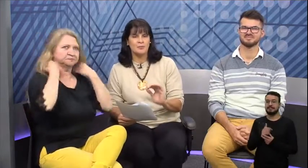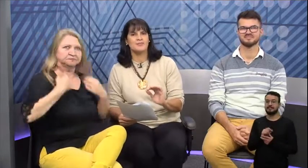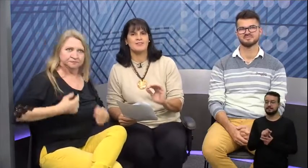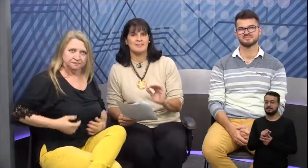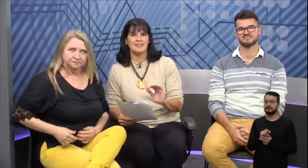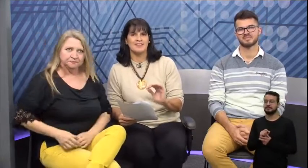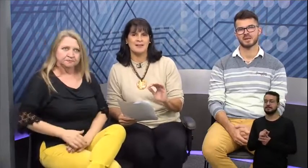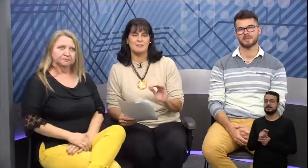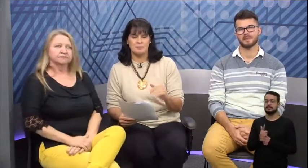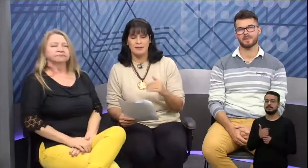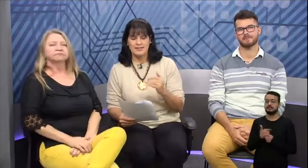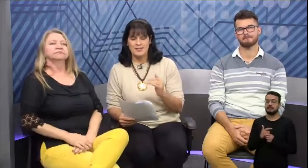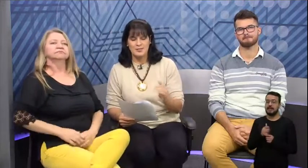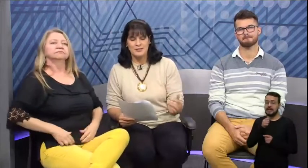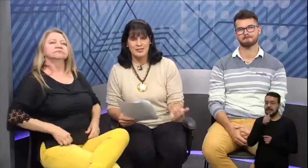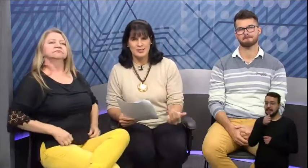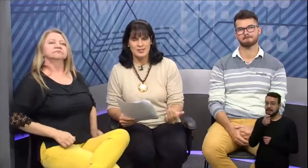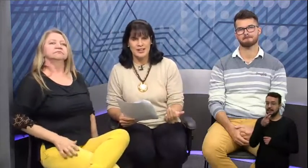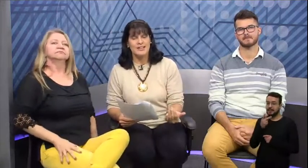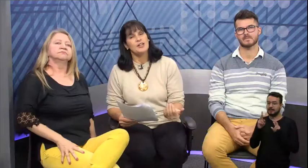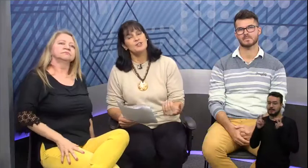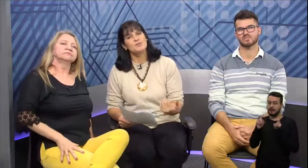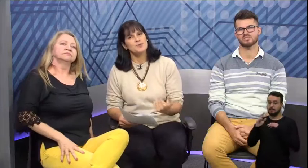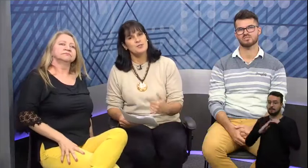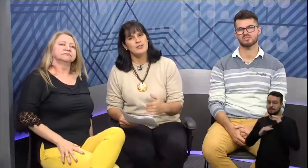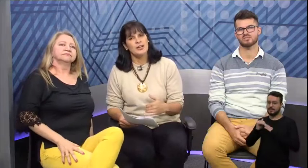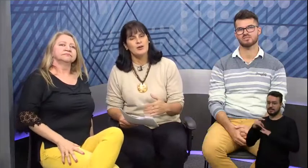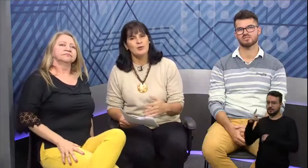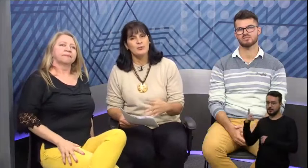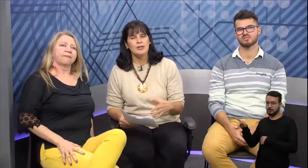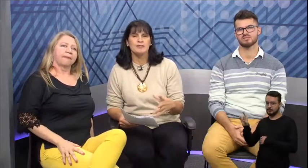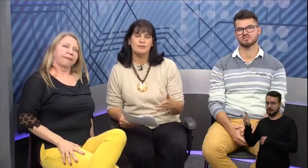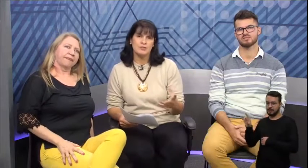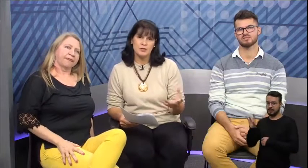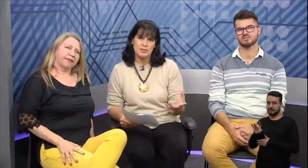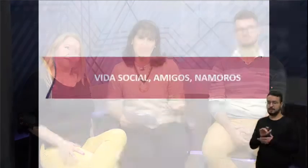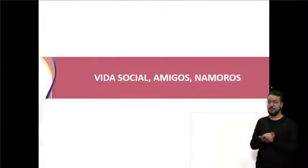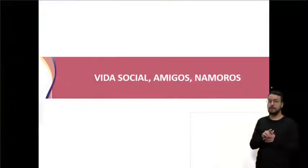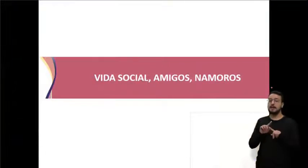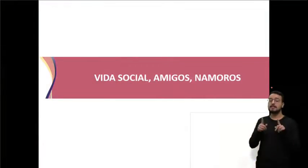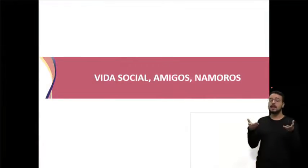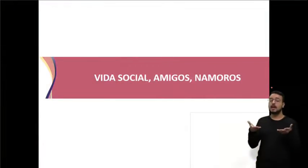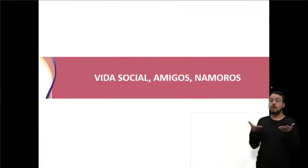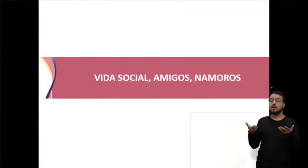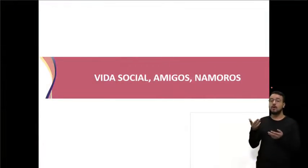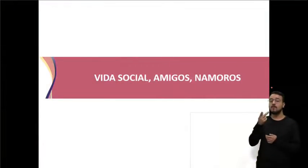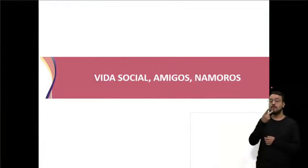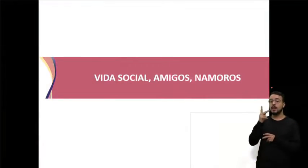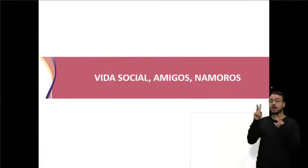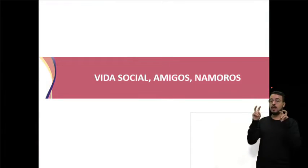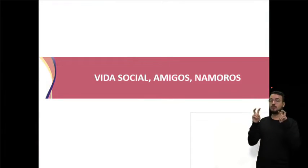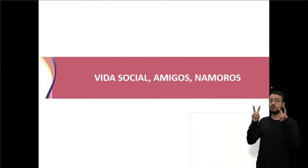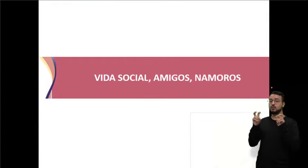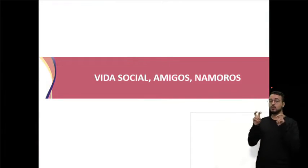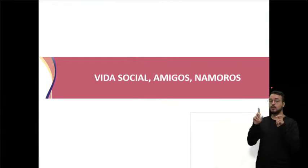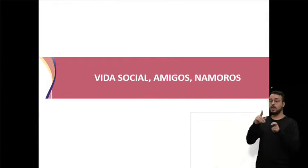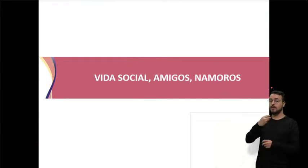profissão deles, né? Mas a gente fala já já. Nós vamos mencionar agora um pouquinho da vida social, além do que eles já falaram. Amigos,